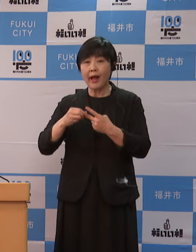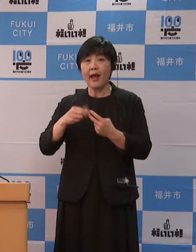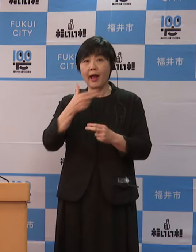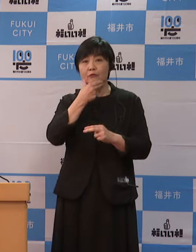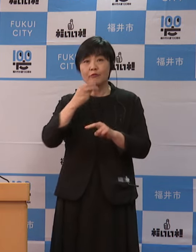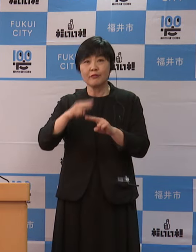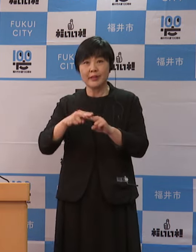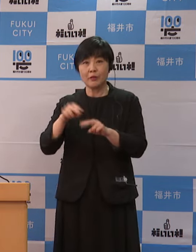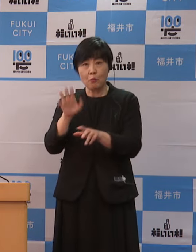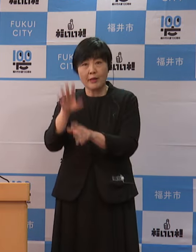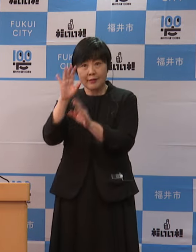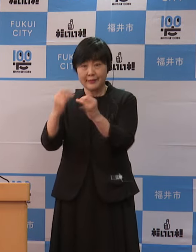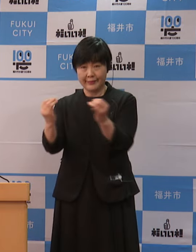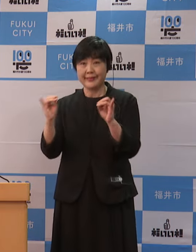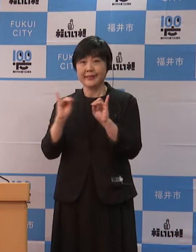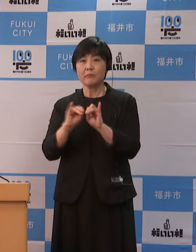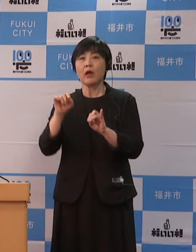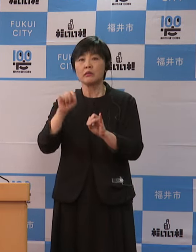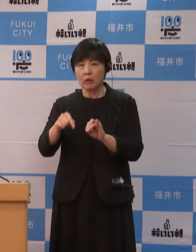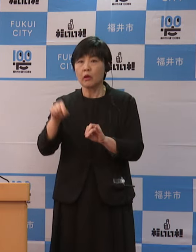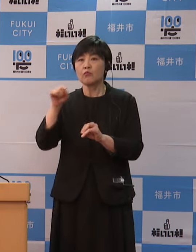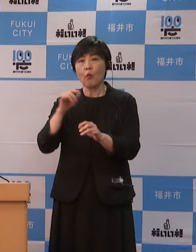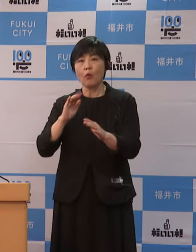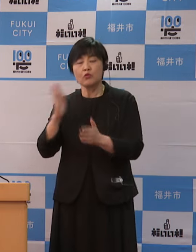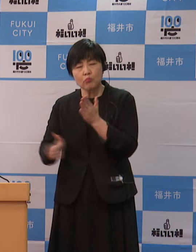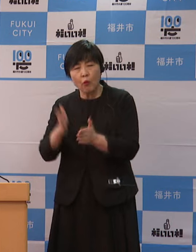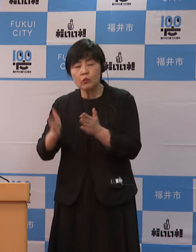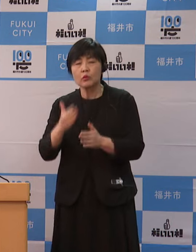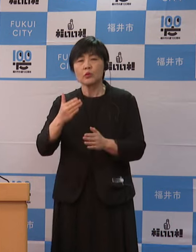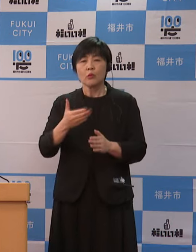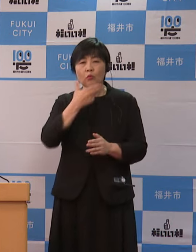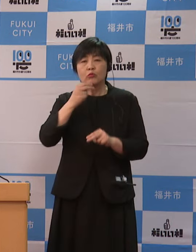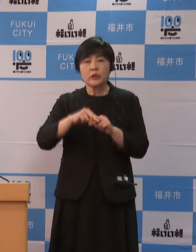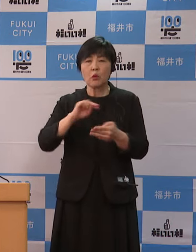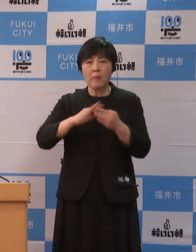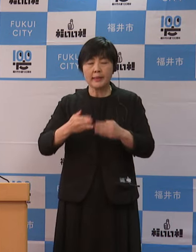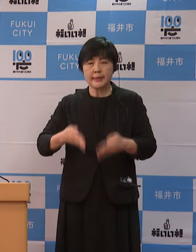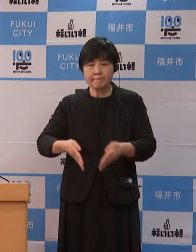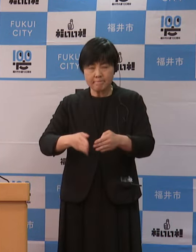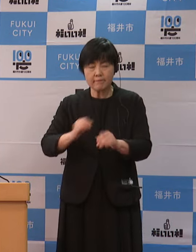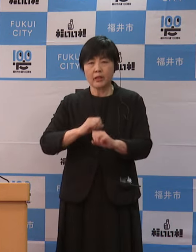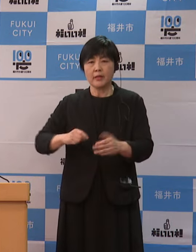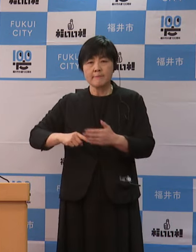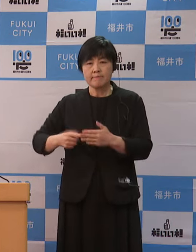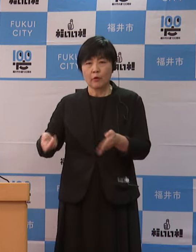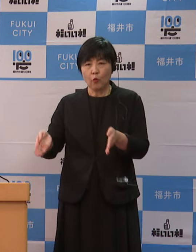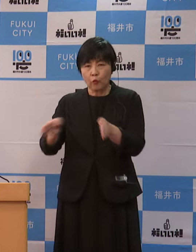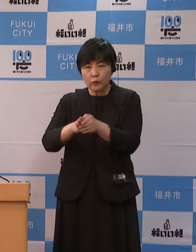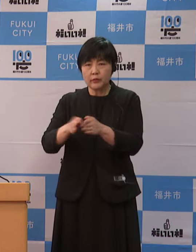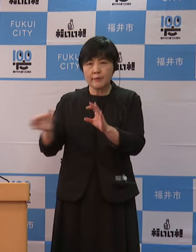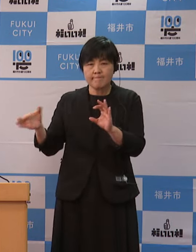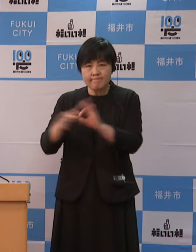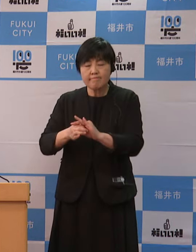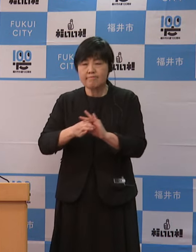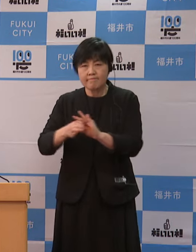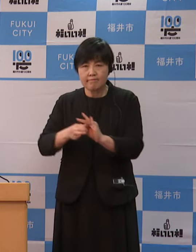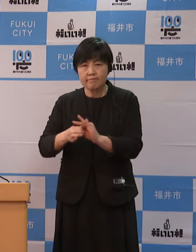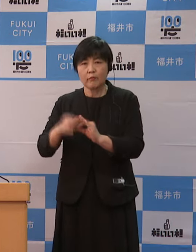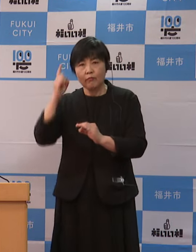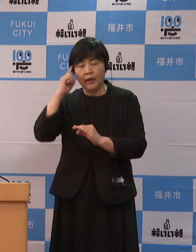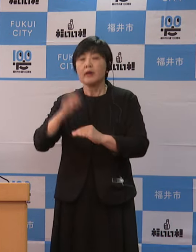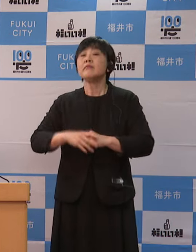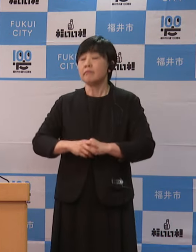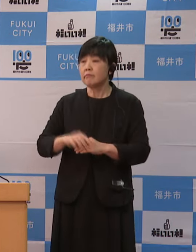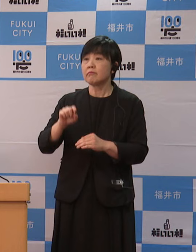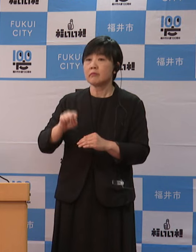我々としてもスポーツをしっかりと街づくりに生かしていこうという考えもございますし、またプロスポーツ、ブローインズだけではございませんけれども、